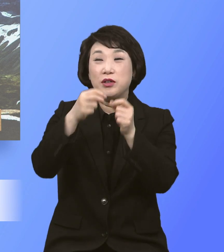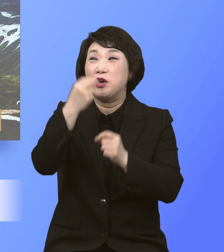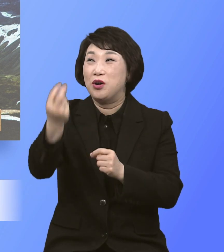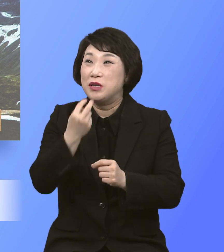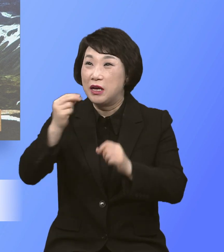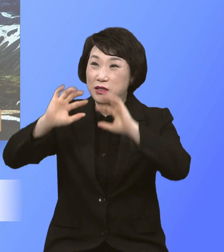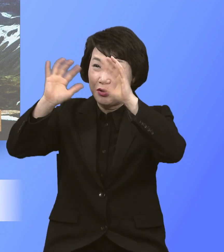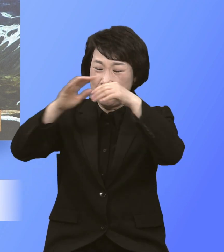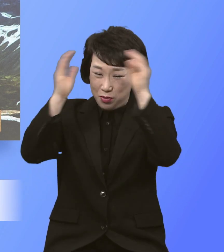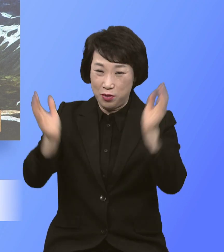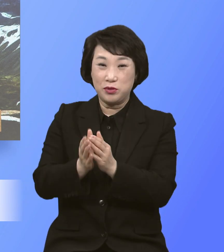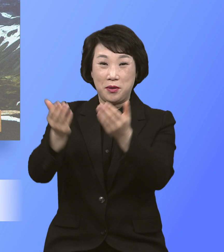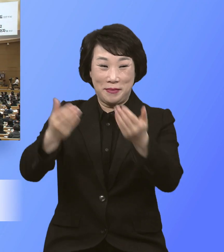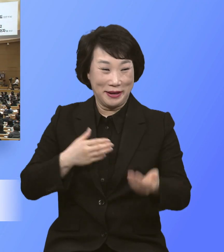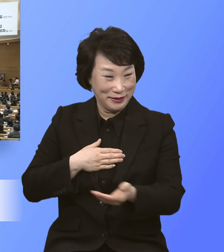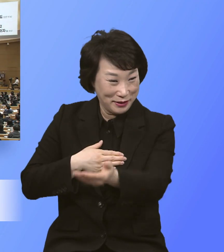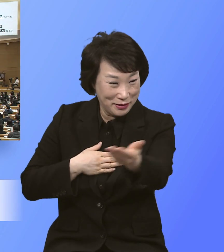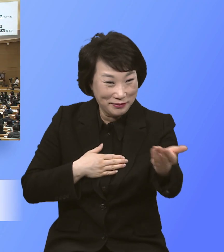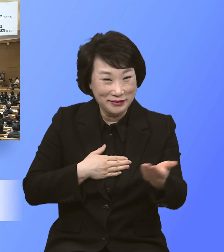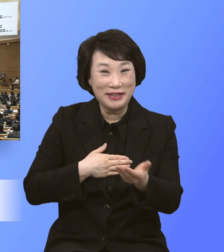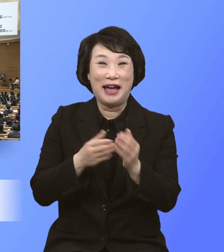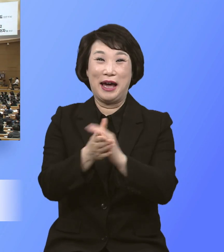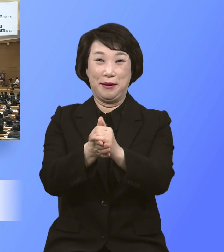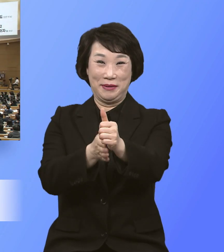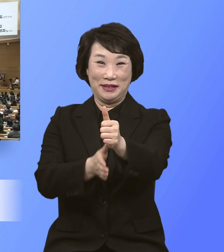천국을 통째로 가지신 분 아멘 합시다.